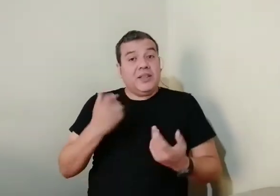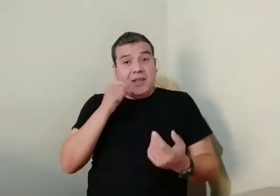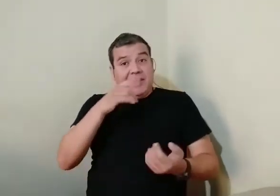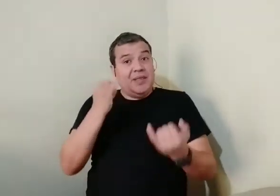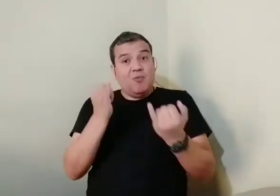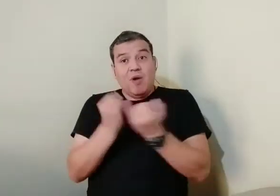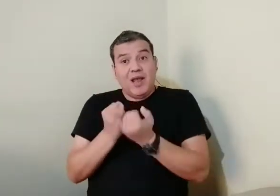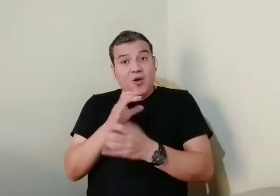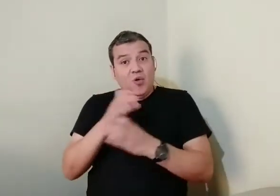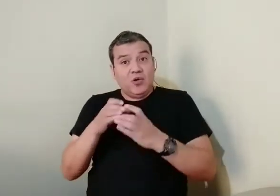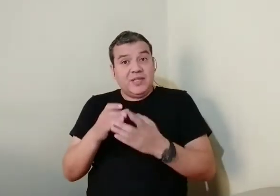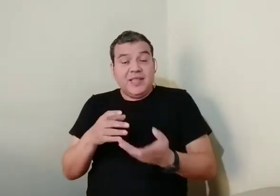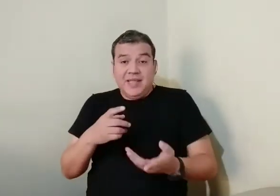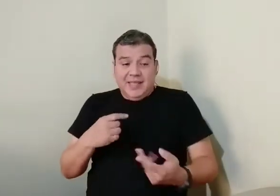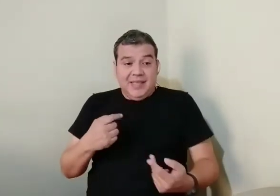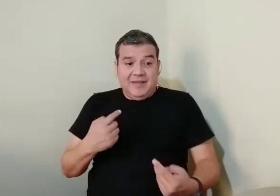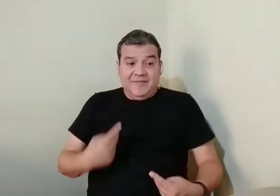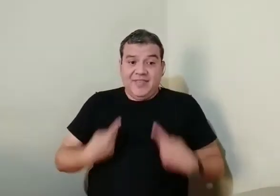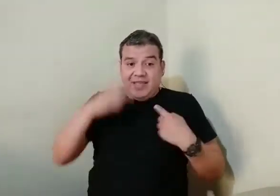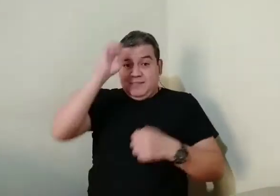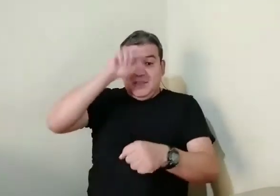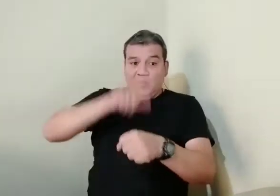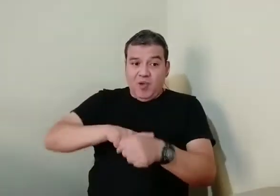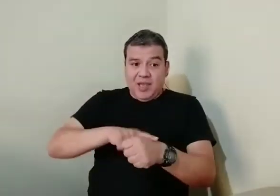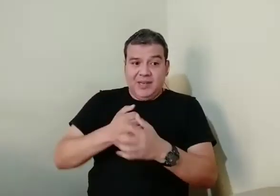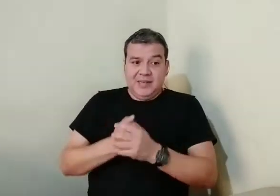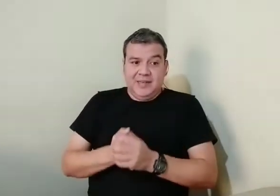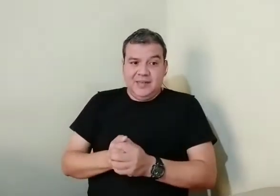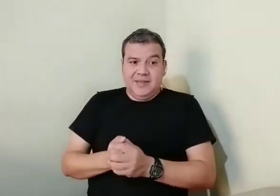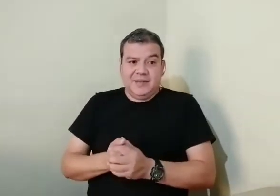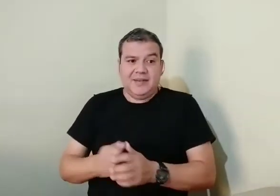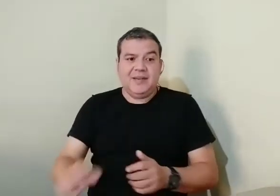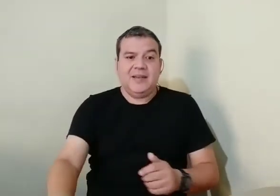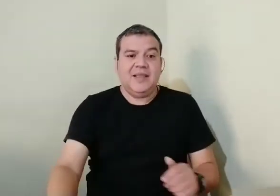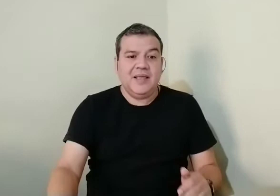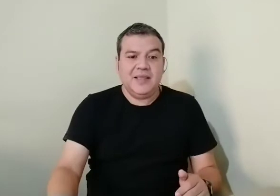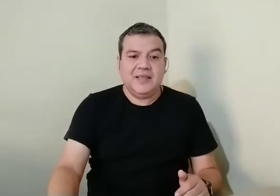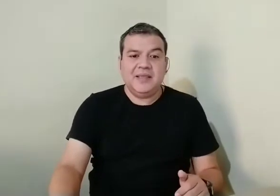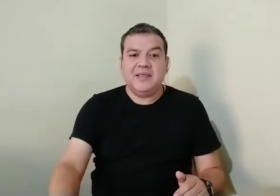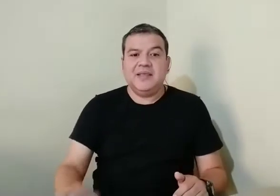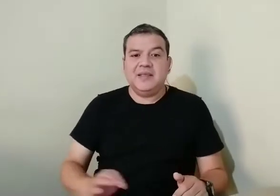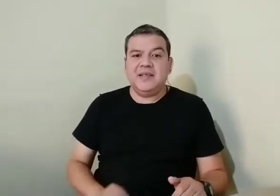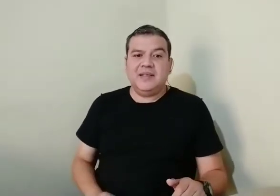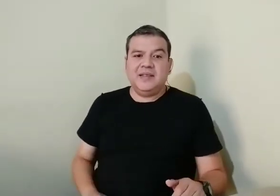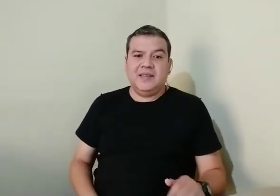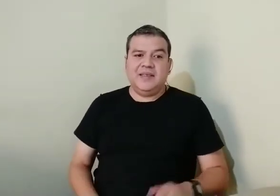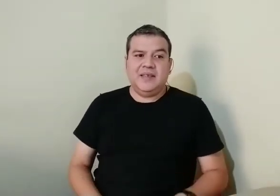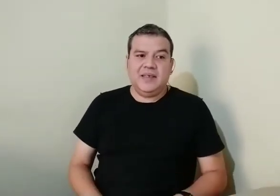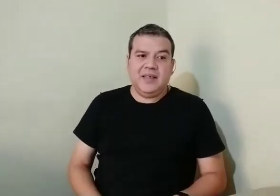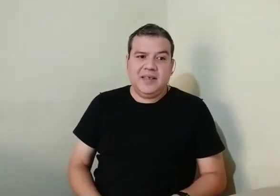mediante la lectura de la Biblia o la oración, su relación con el Creador se